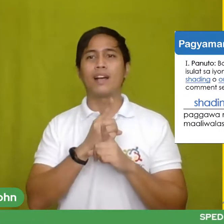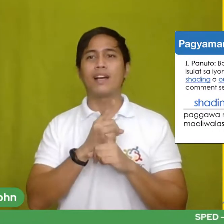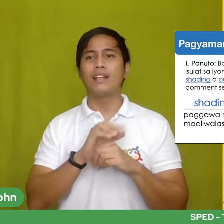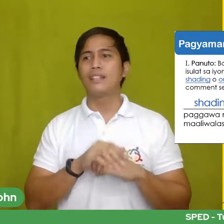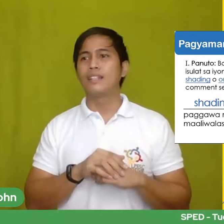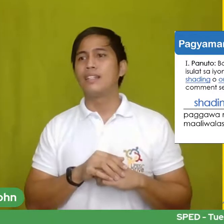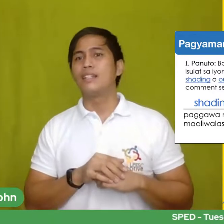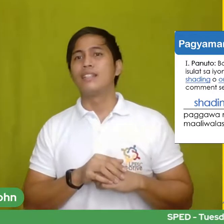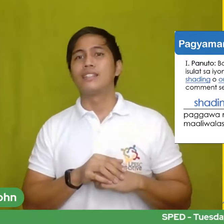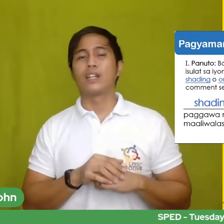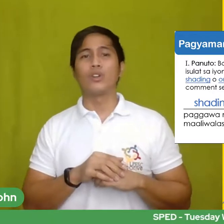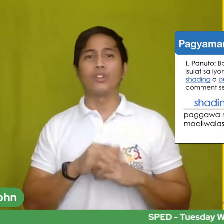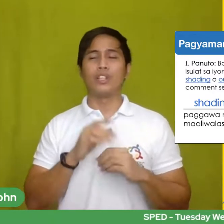mga sagot ninyo.